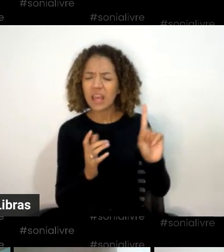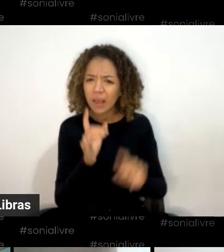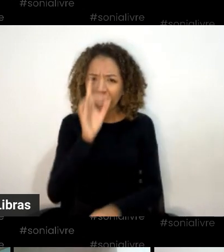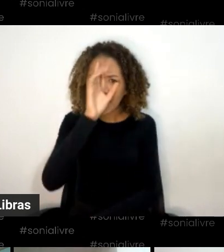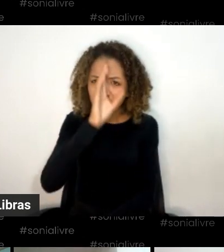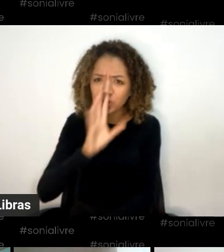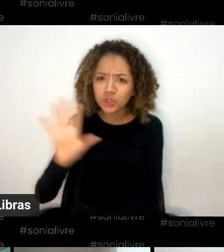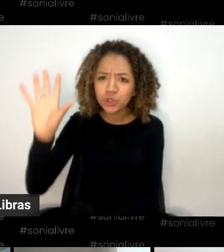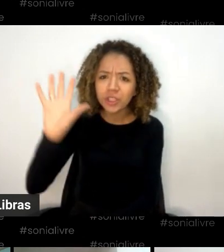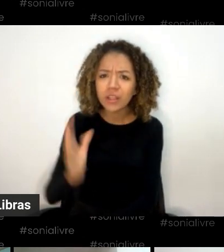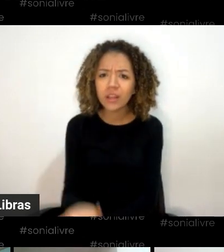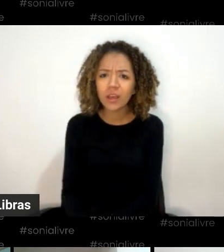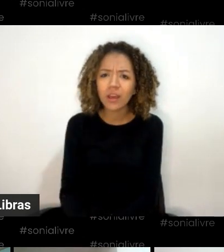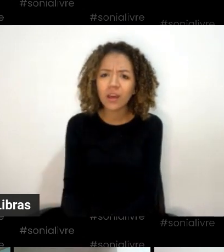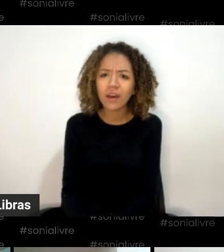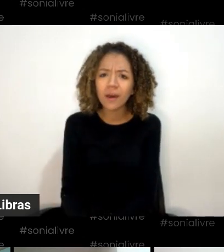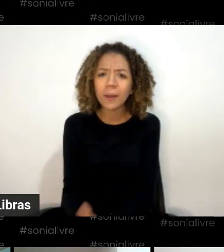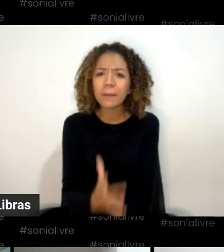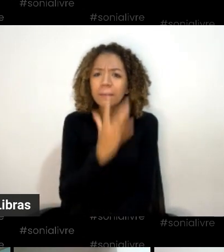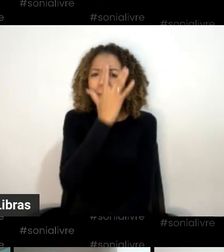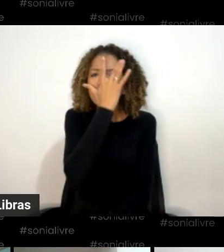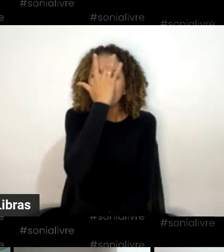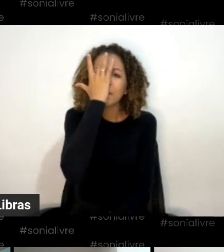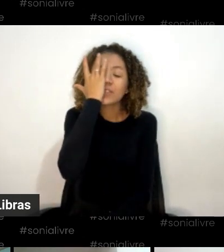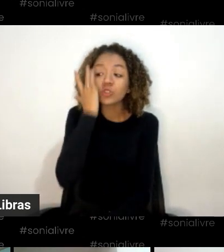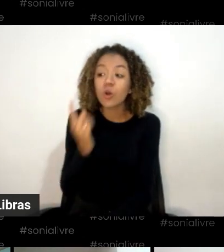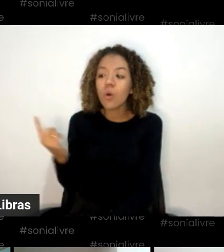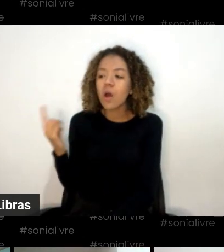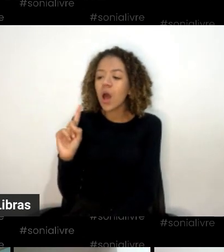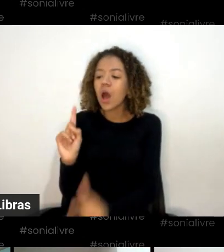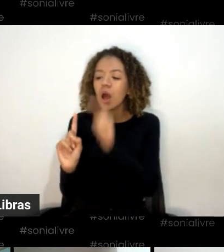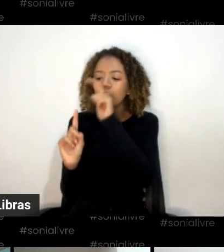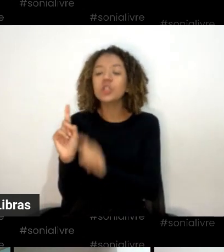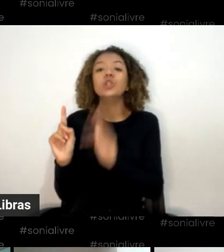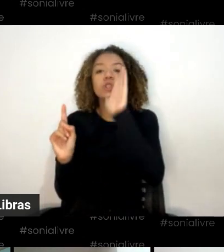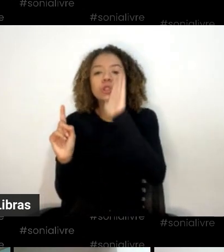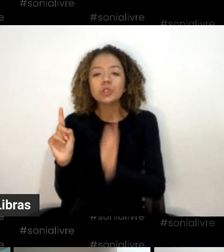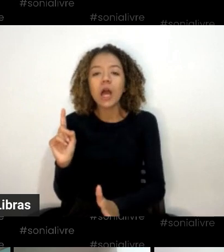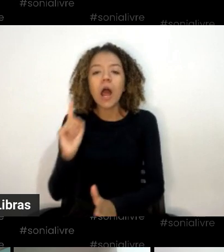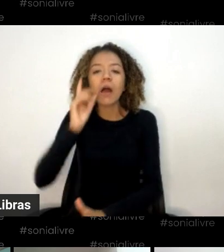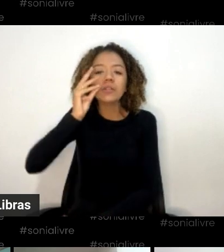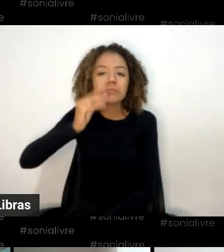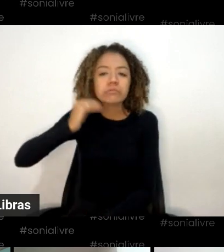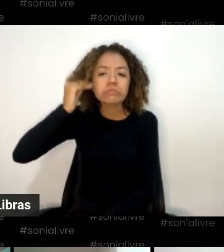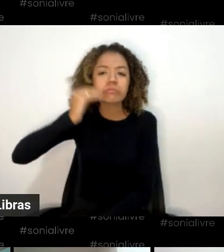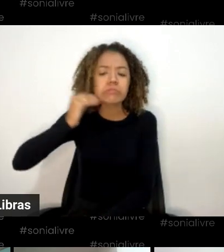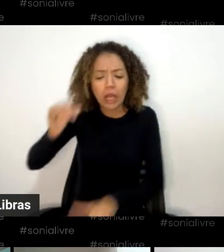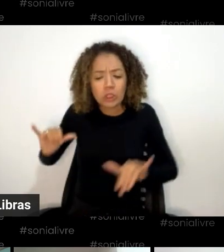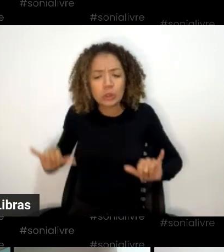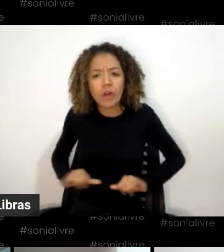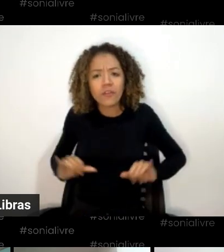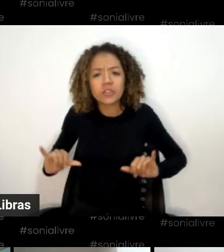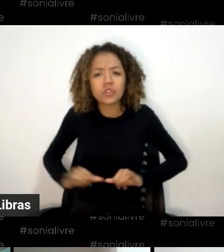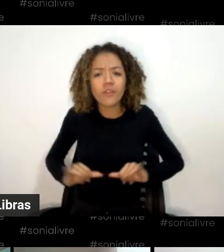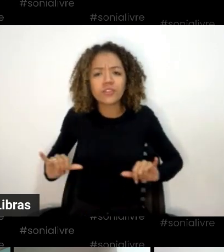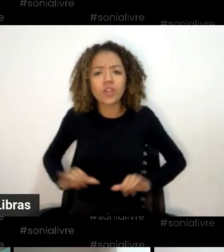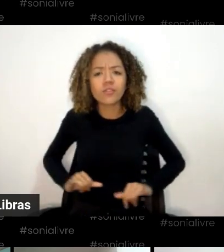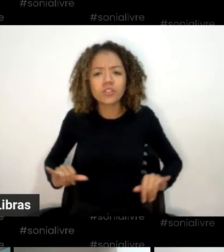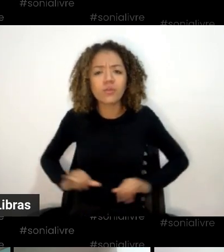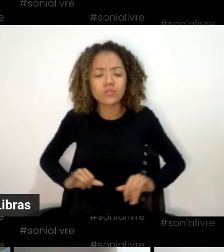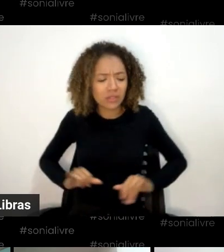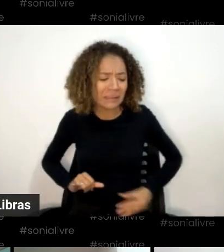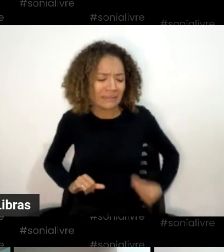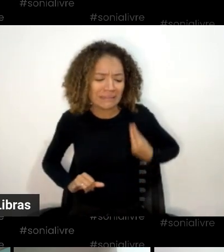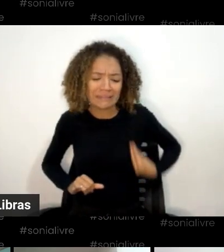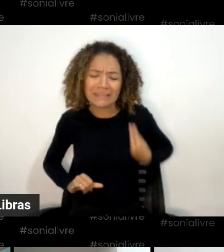né, de perversidade com que nós, pessoas negras, fomos tratadas ao longo dos séculos